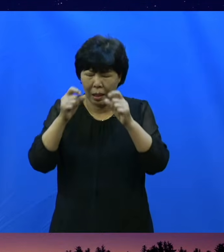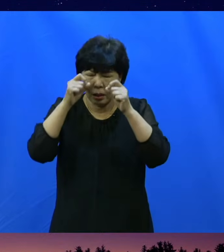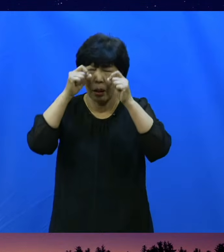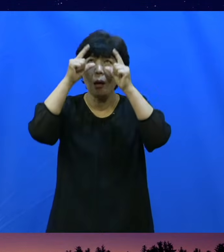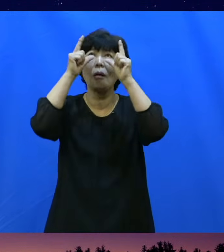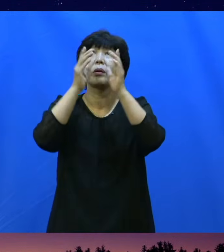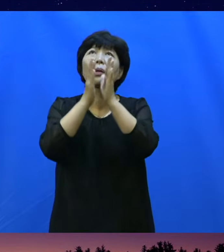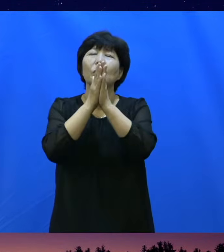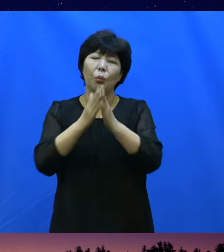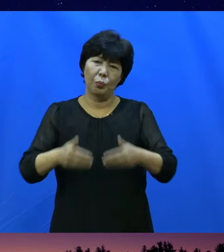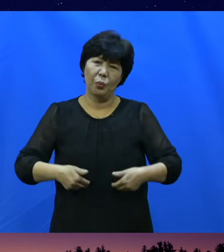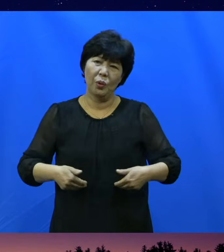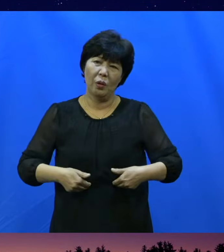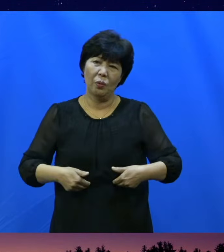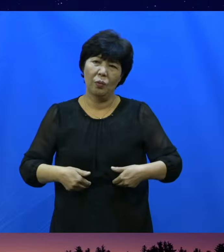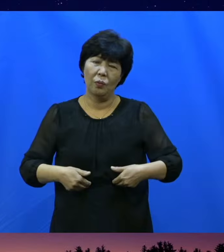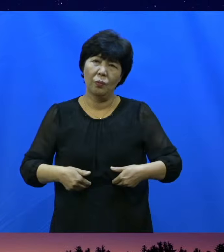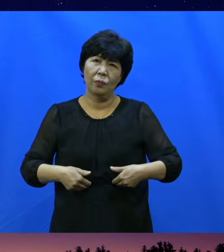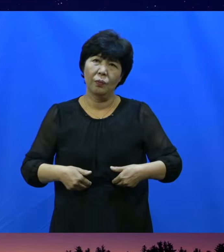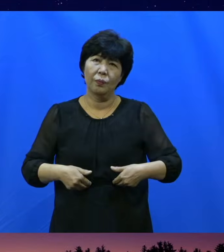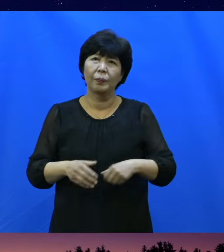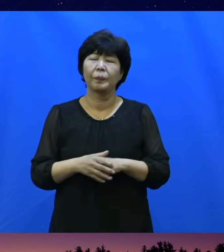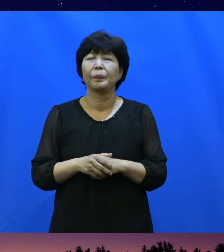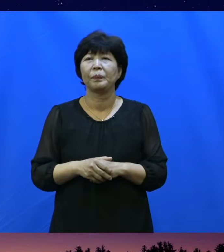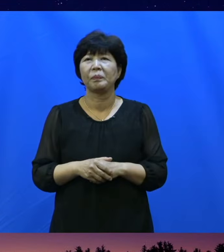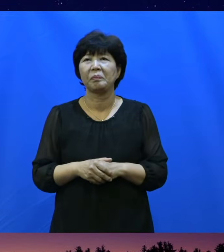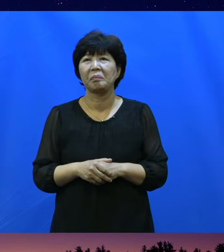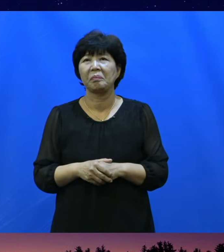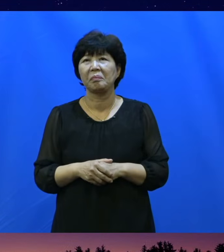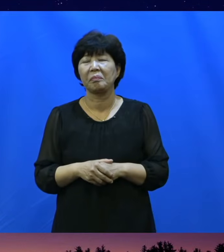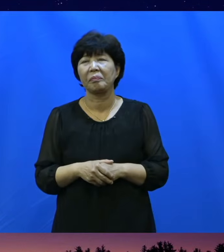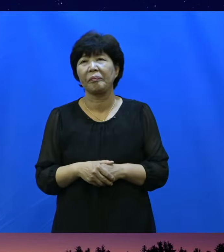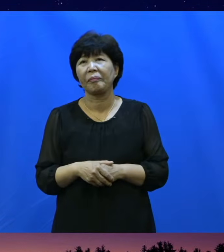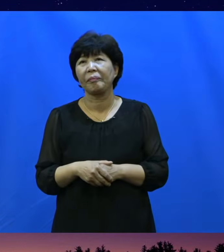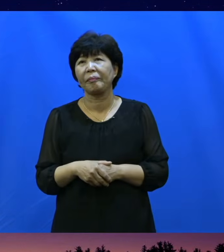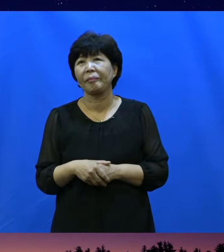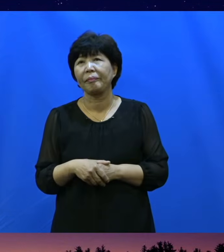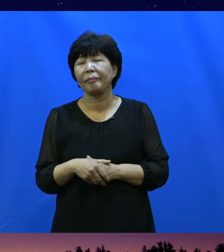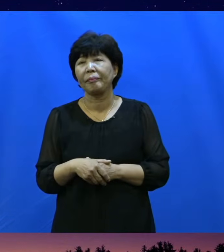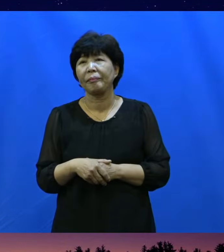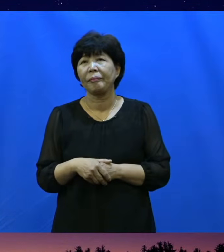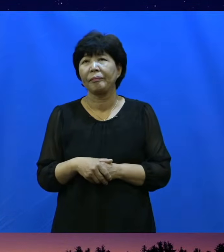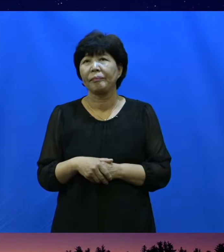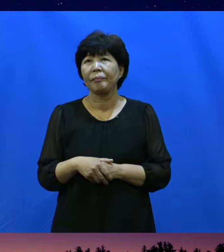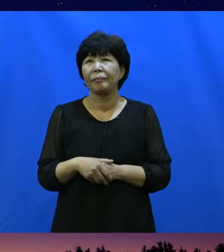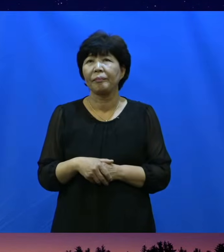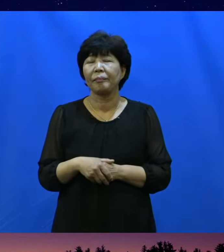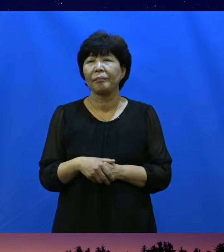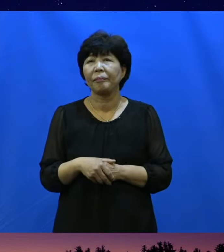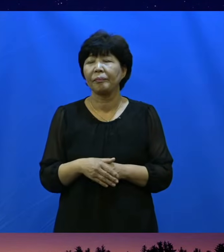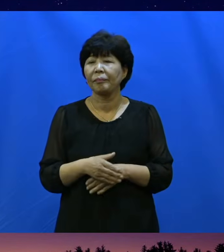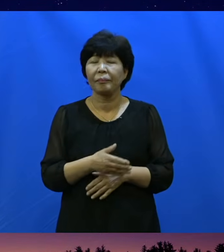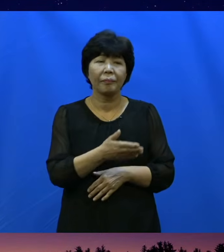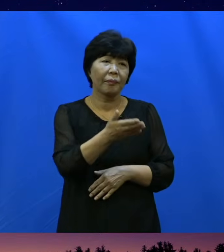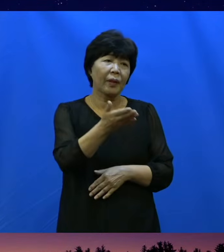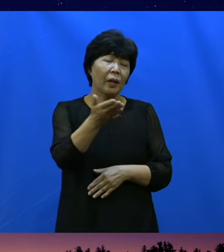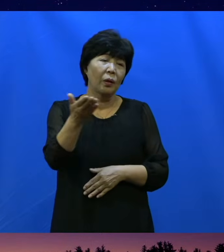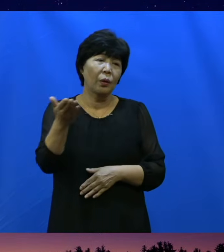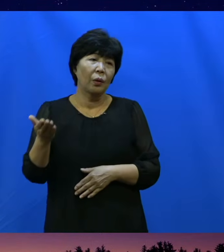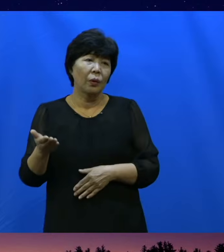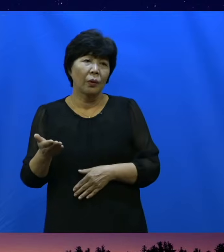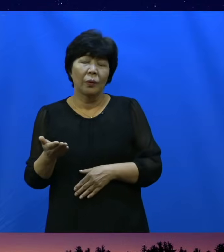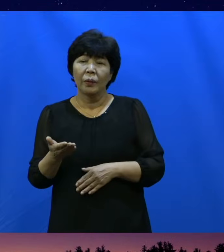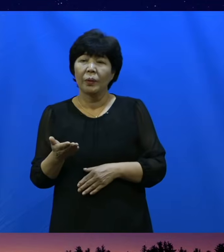없으면 전신갑주는 무용지물이고 다른 장비들이 의미가 없어지는 것입니다. 그래서 여러분,